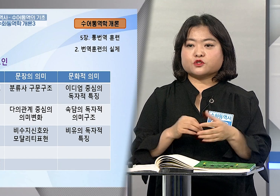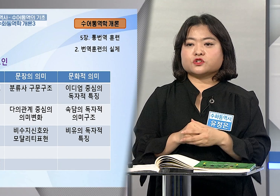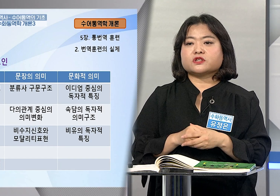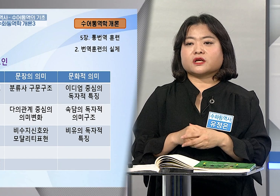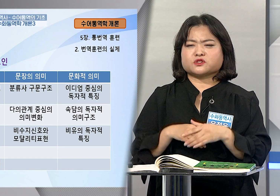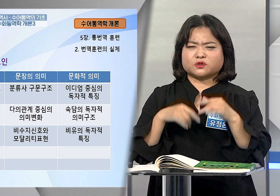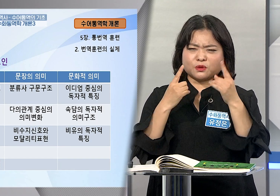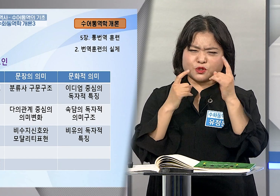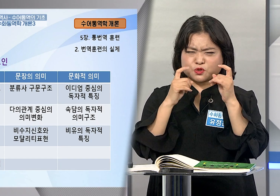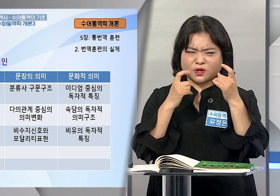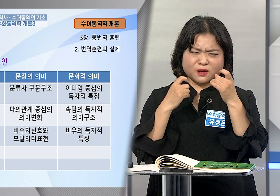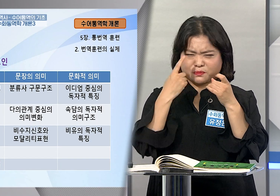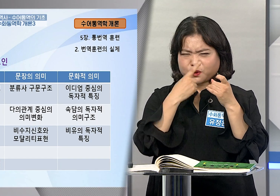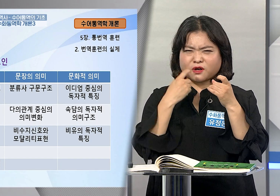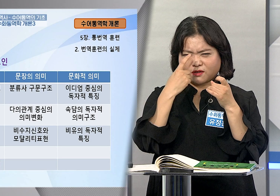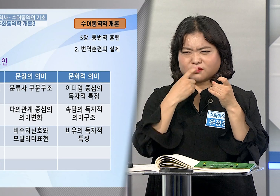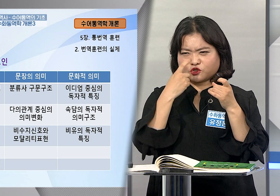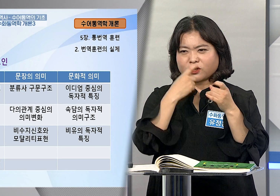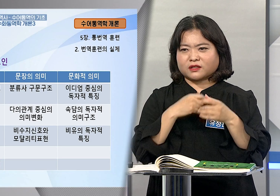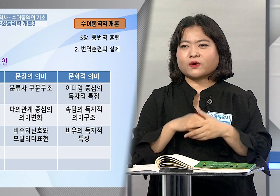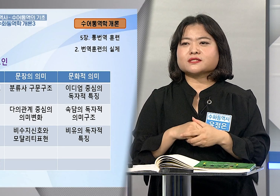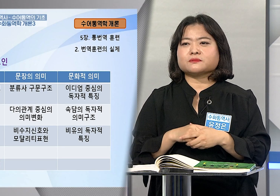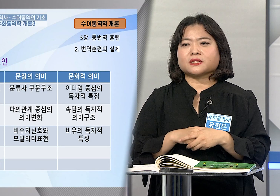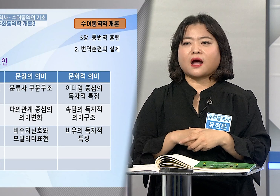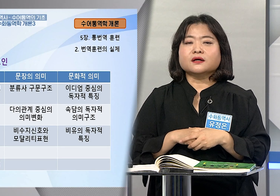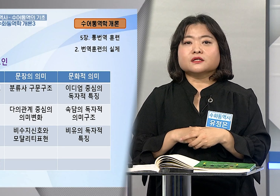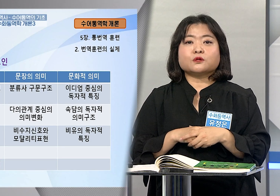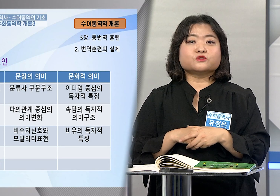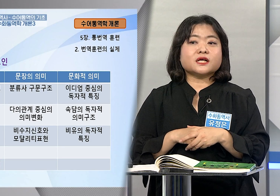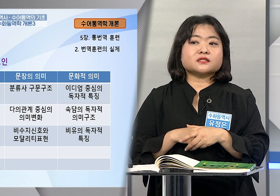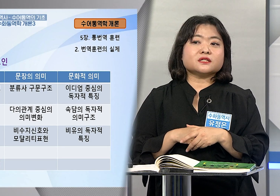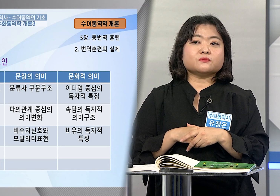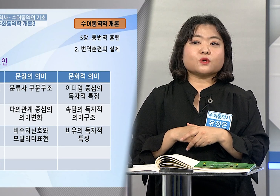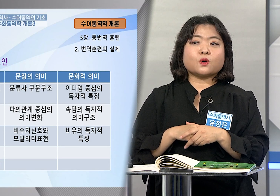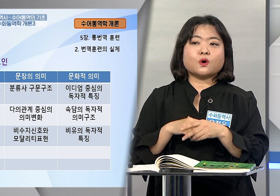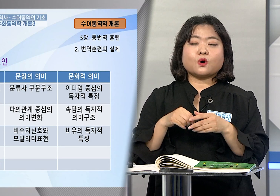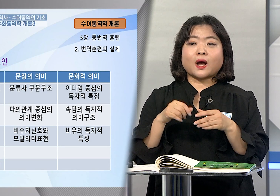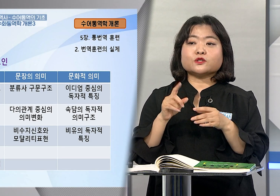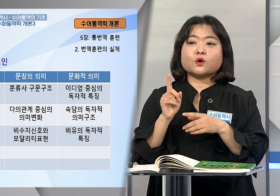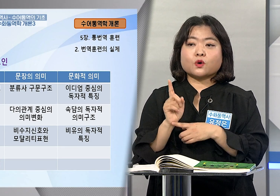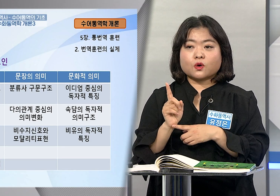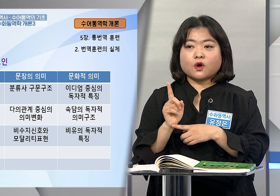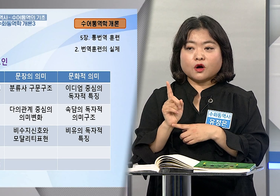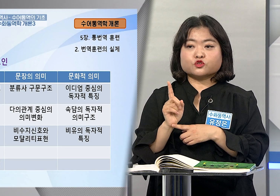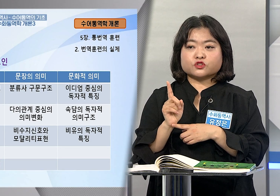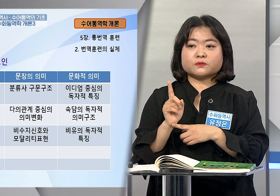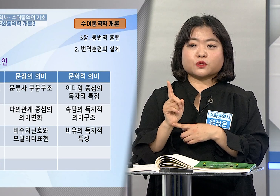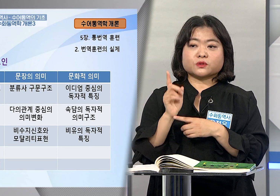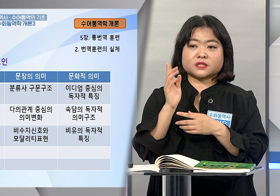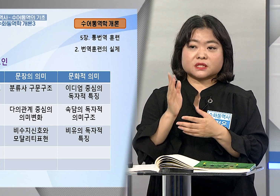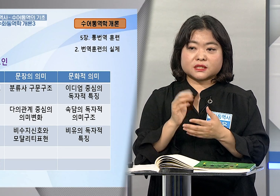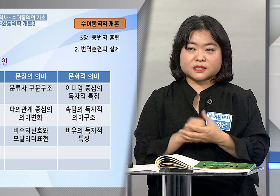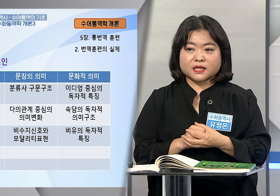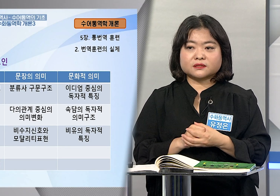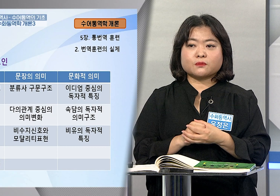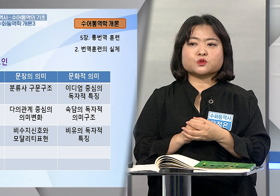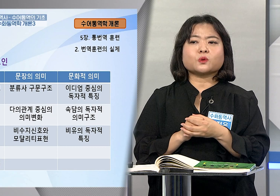수 있어야겠죠. 그리고 비수지와 표정 중요하다고 했습니다. 그럼 문화적인 의미로 관용어 중심의 독자적인 특징, 그다음에